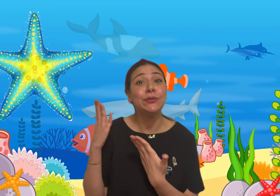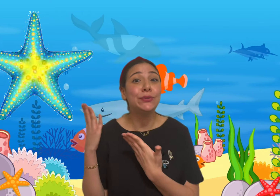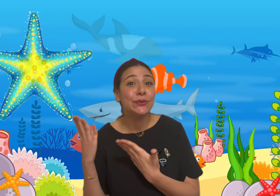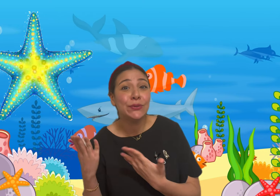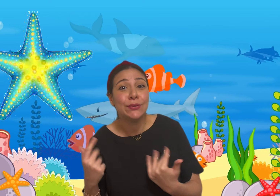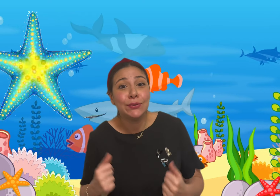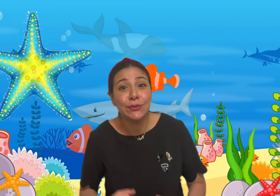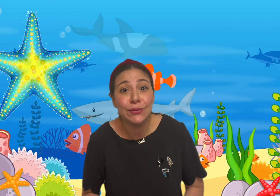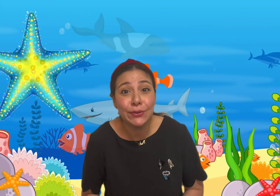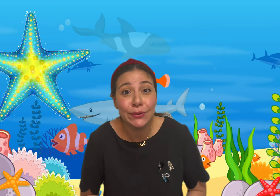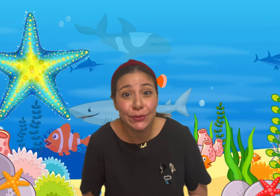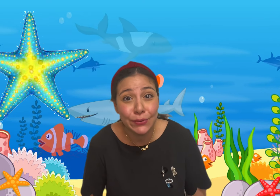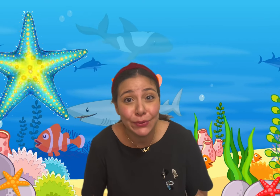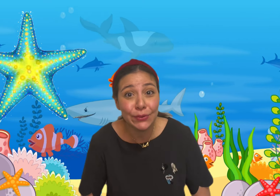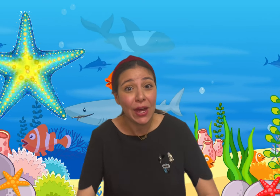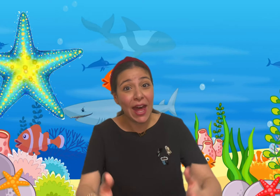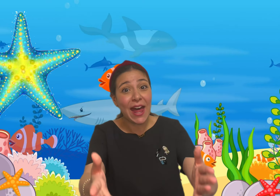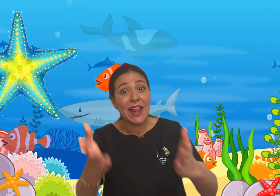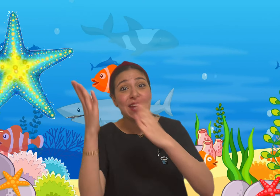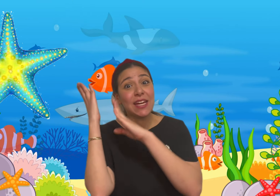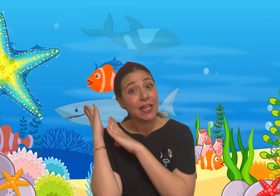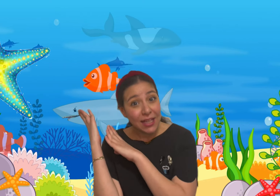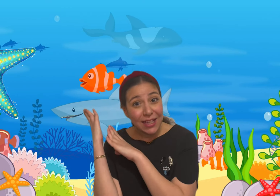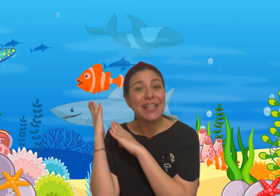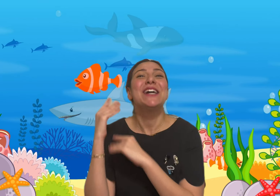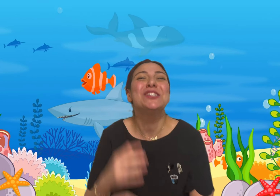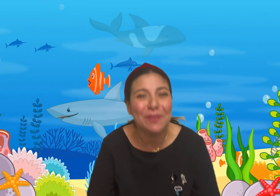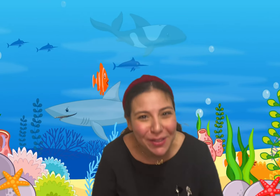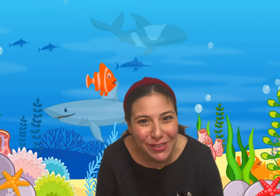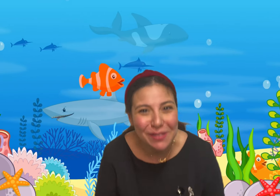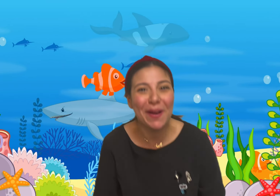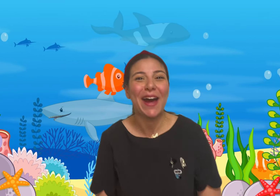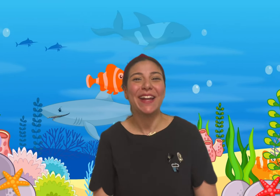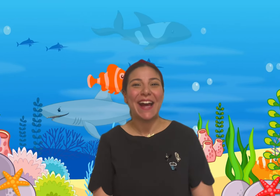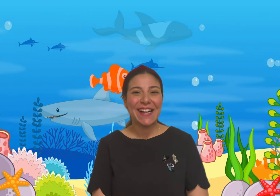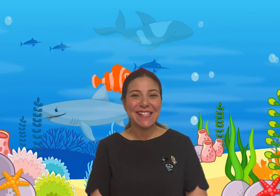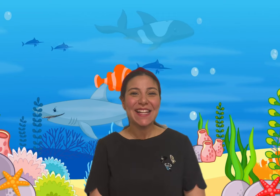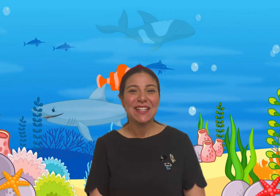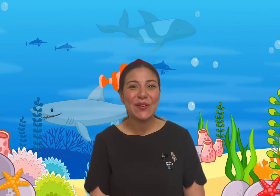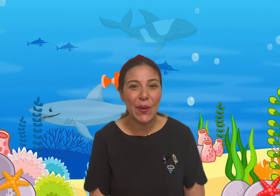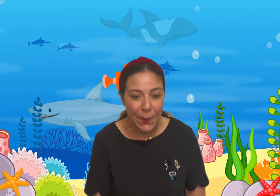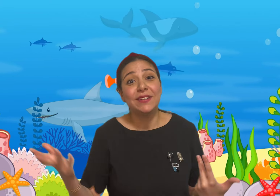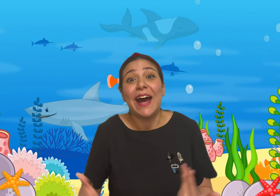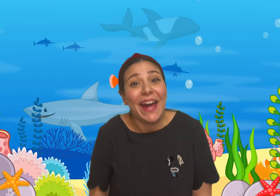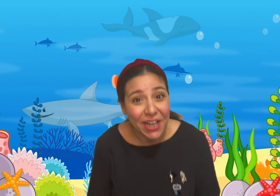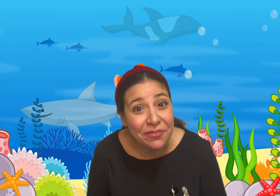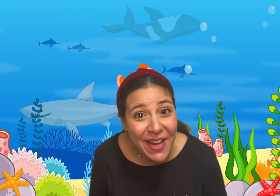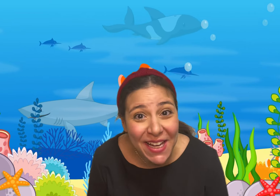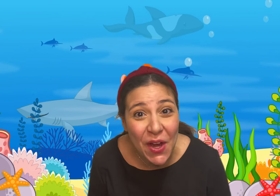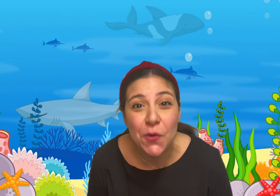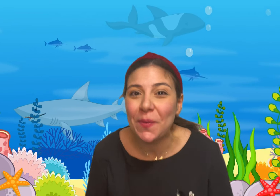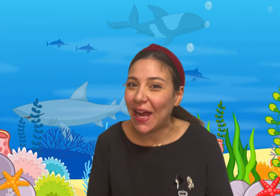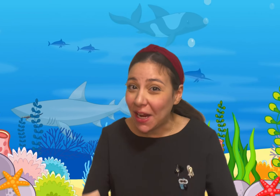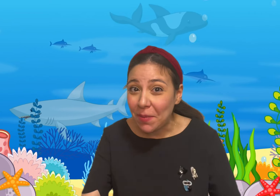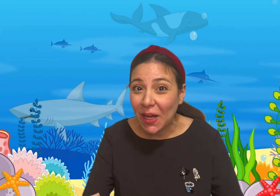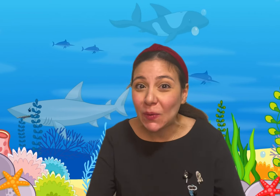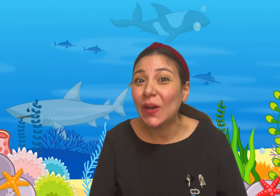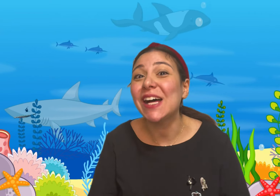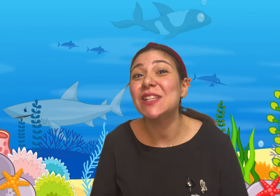نجمة البحر أحسنتم تعرفنا اليوم على المخلوقات